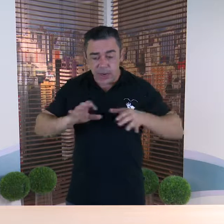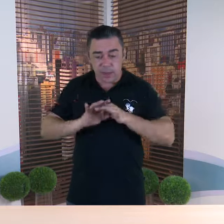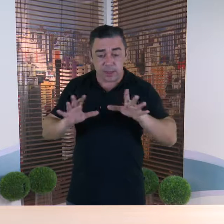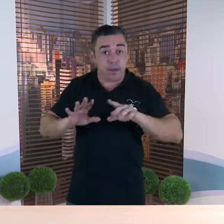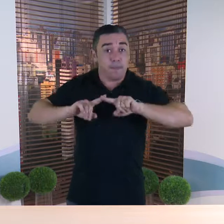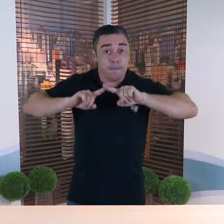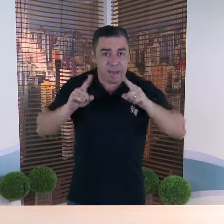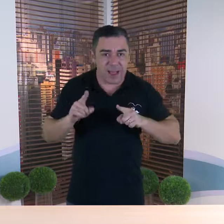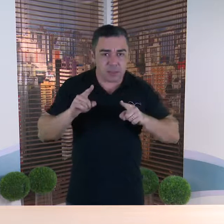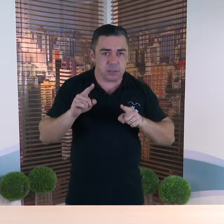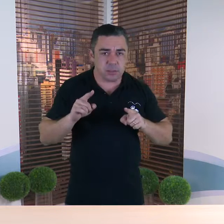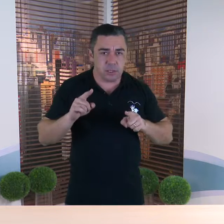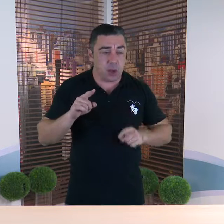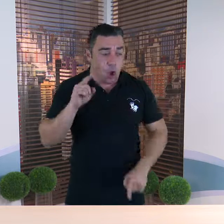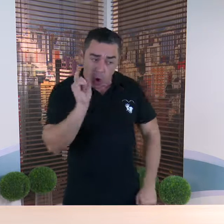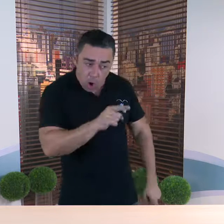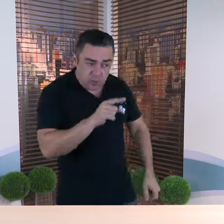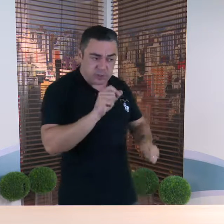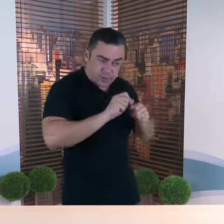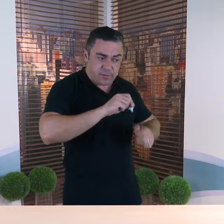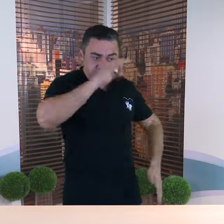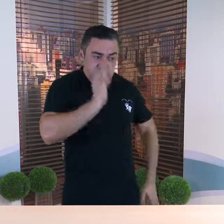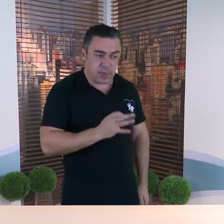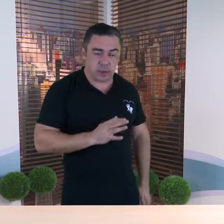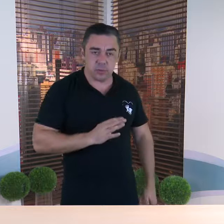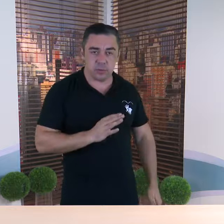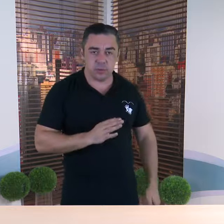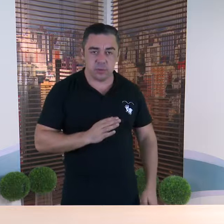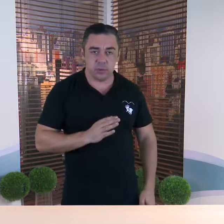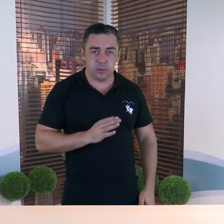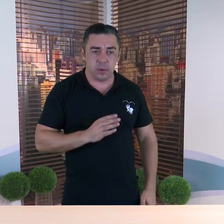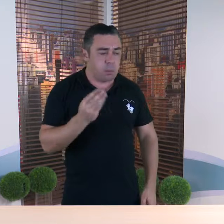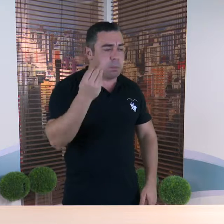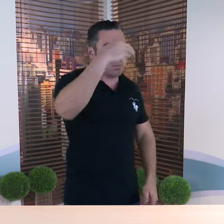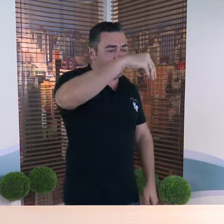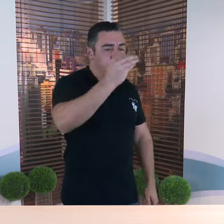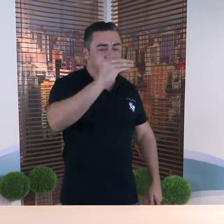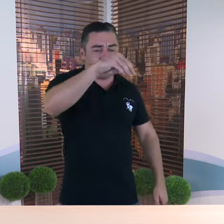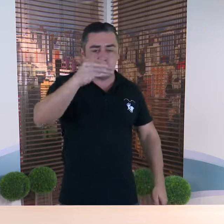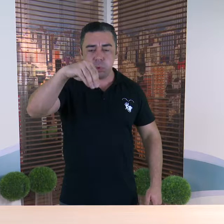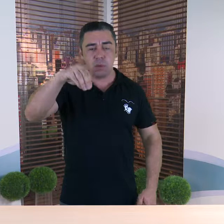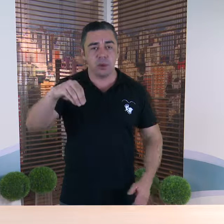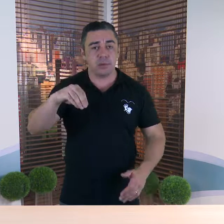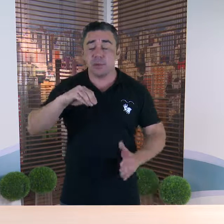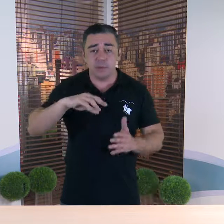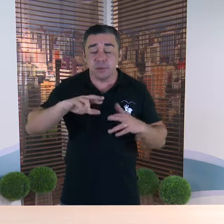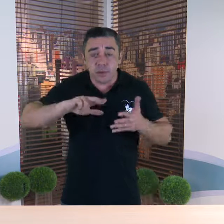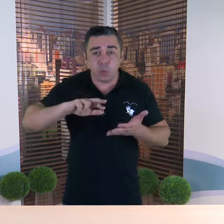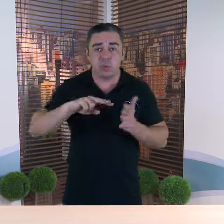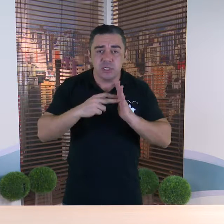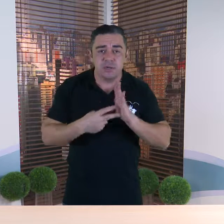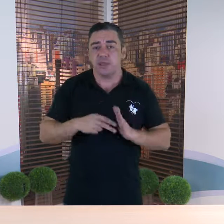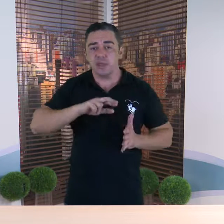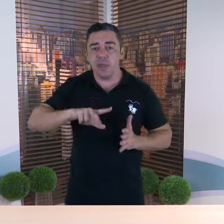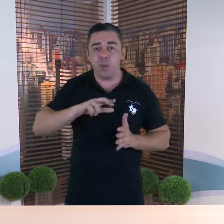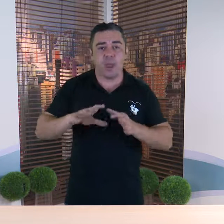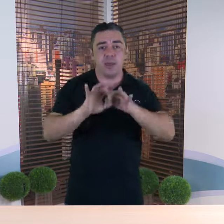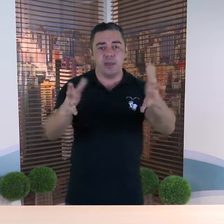pode causar ou determinar que façam apenas o que é correto. Afinal, se o fizer, então elas